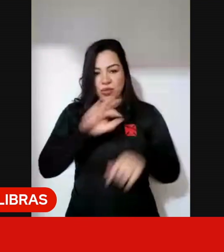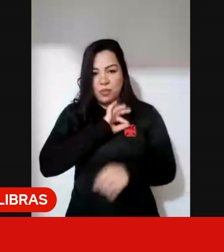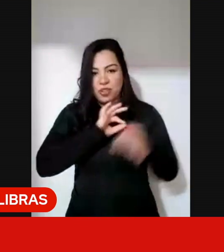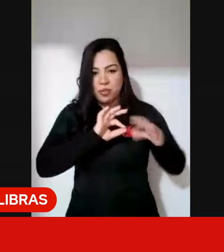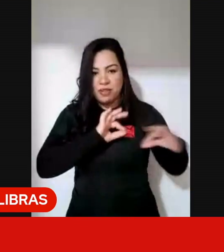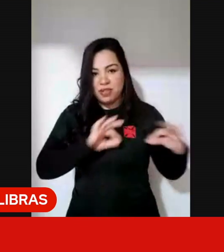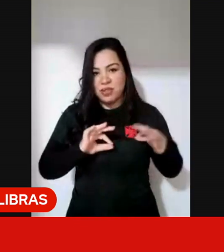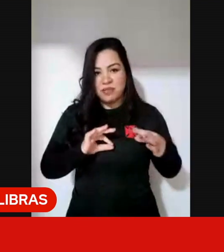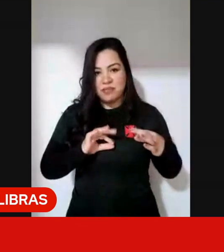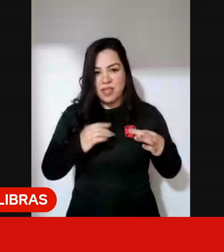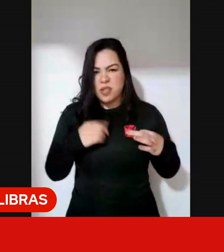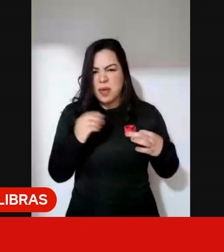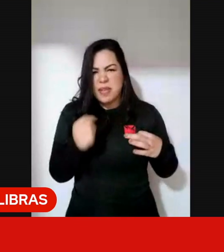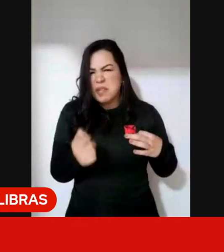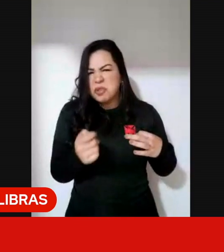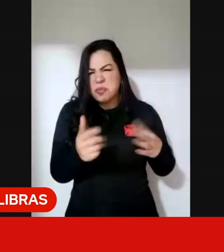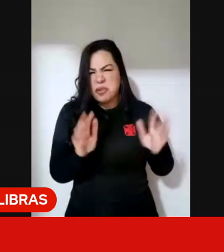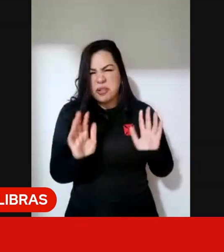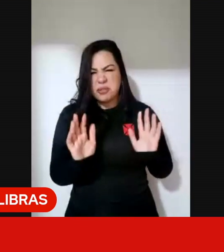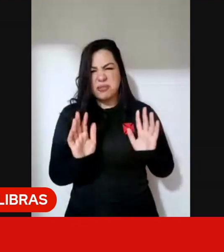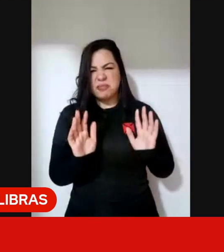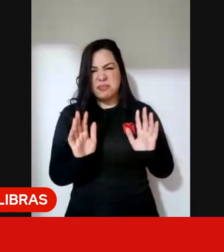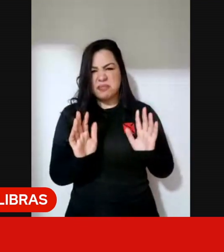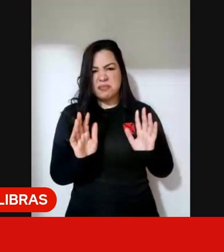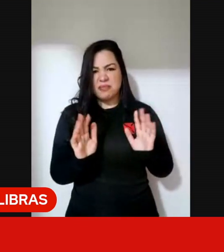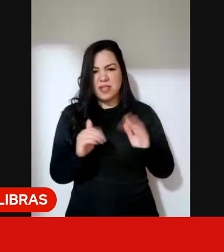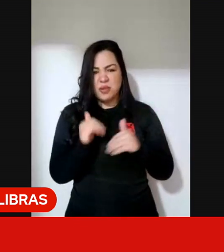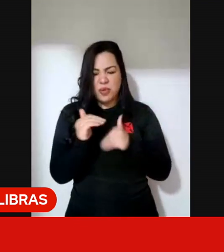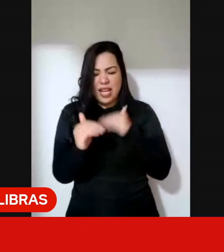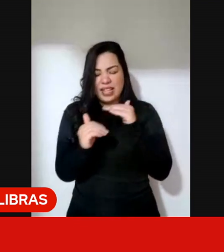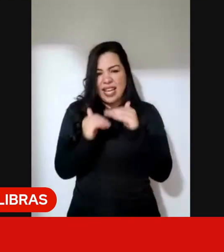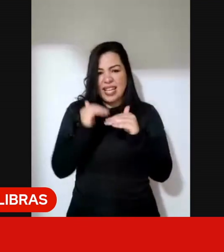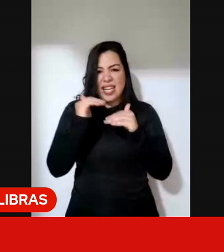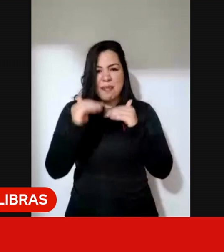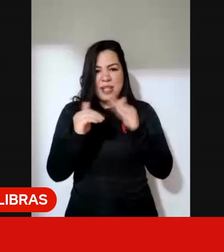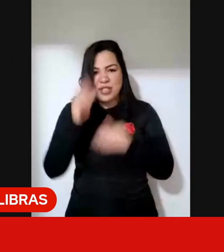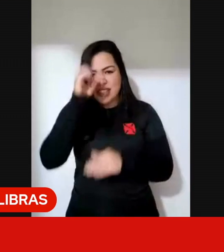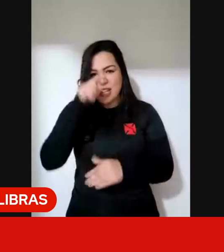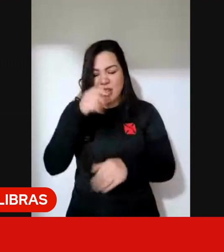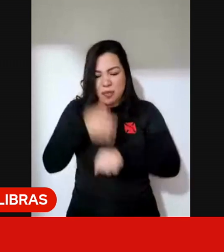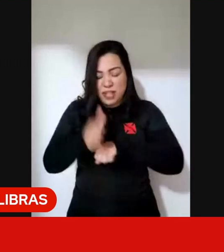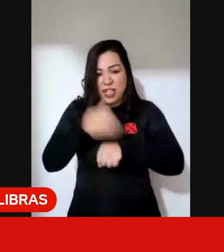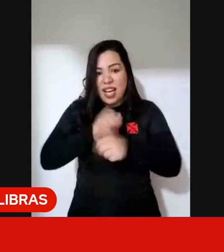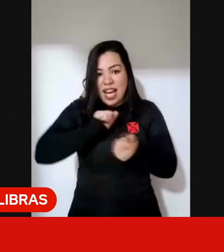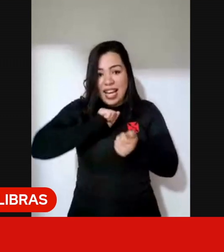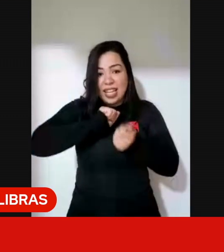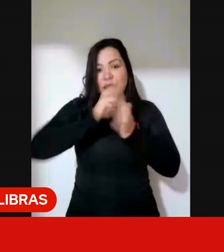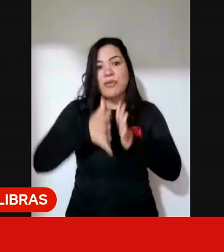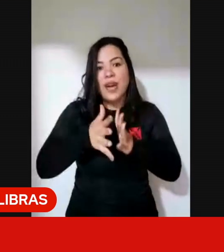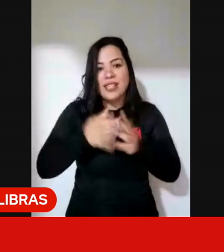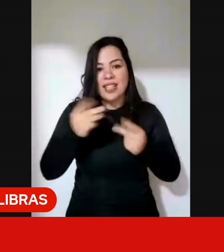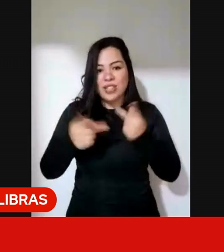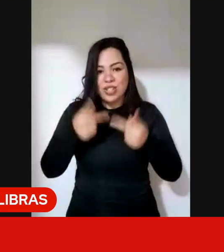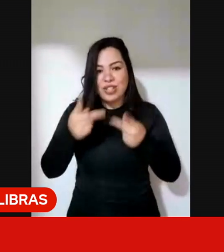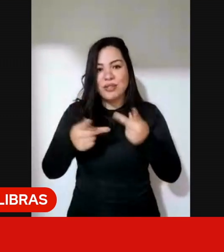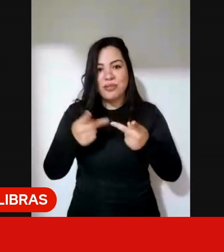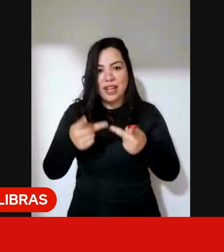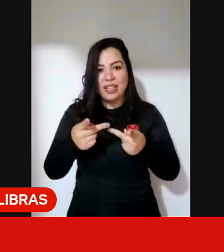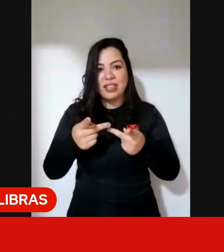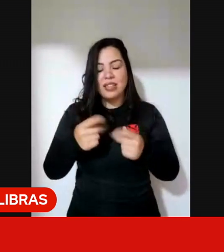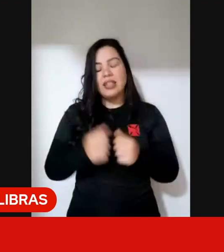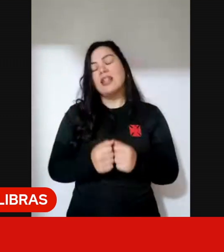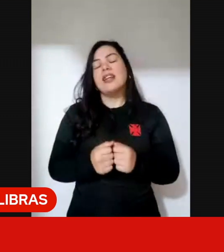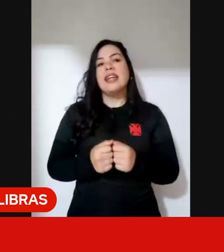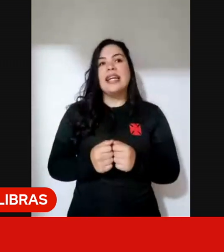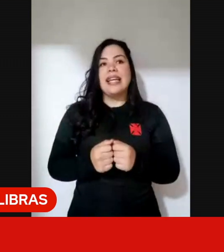atividades do grupo Desbravador? Isso para mim era muito pouco. Eu não ia ter aquele aprendizado, realmente, aquela fluência que a gente tanto